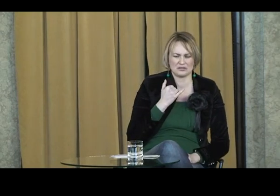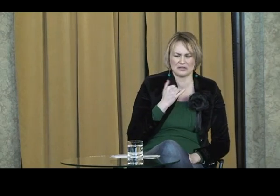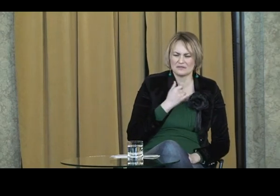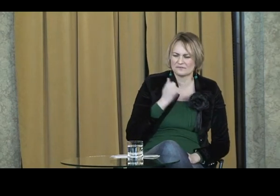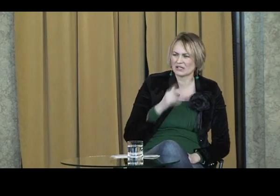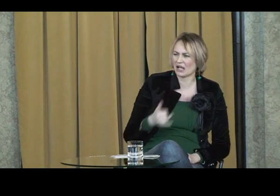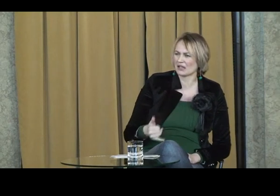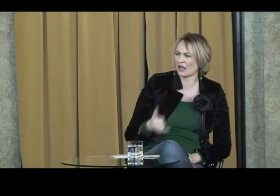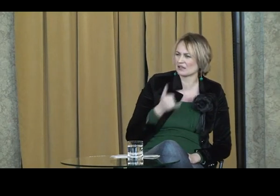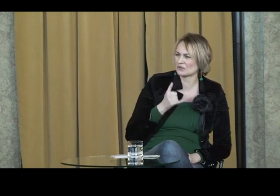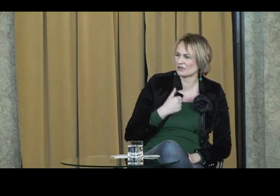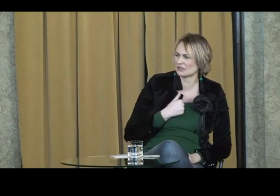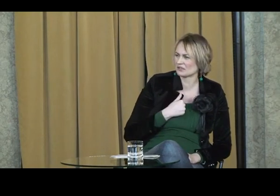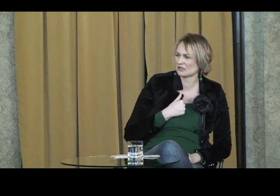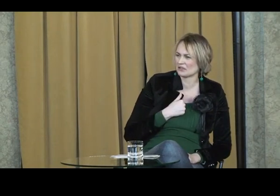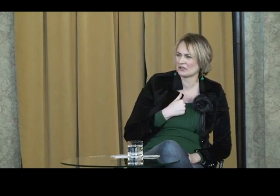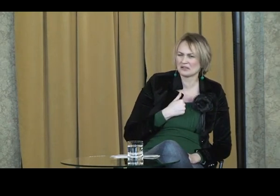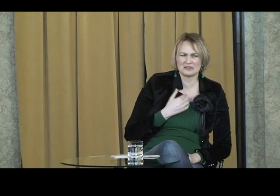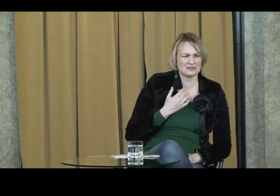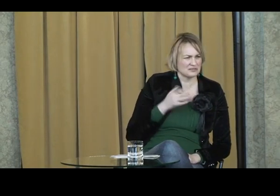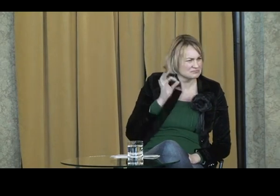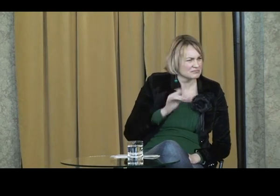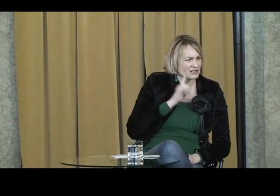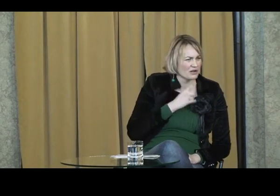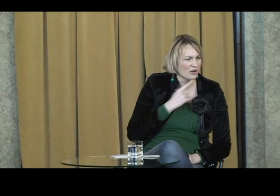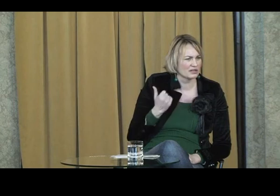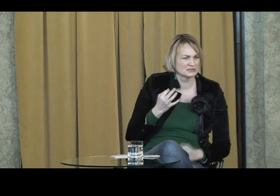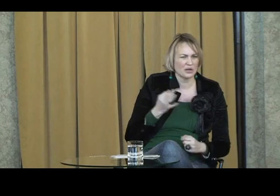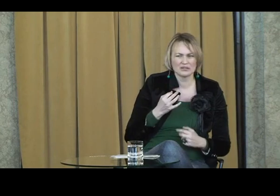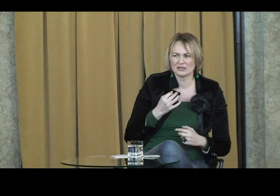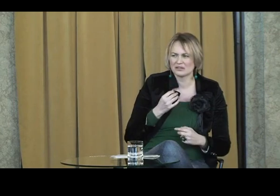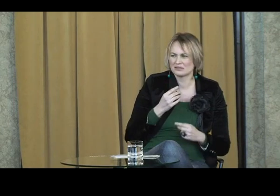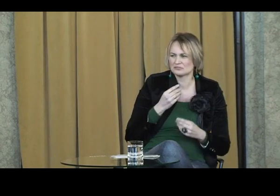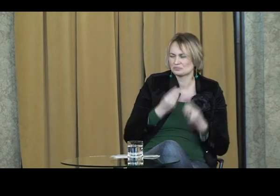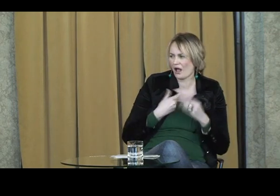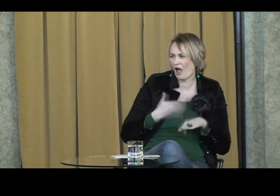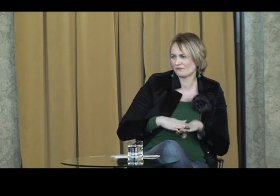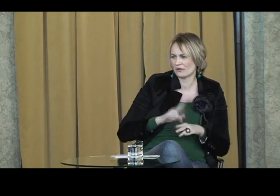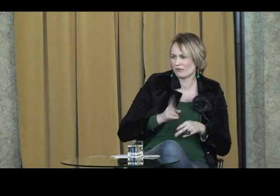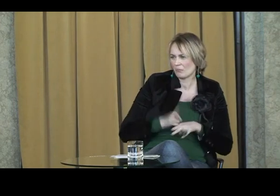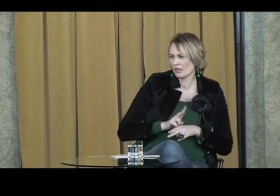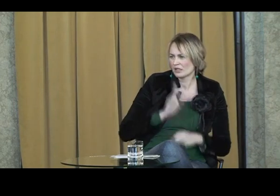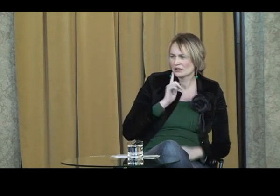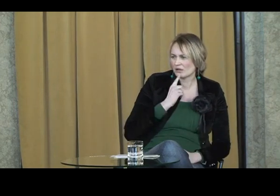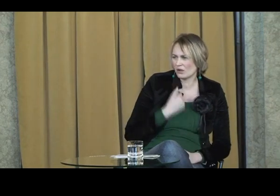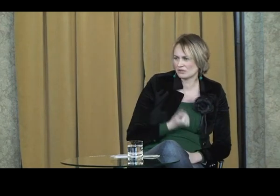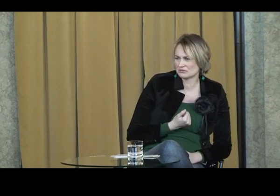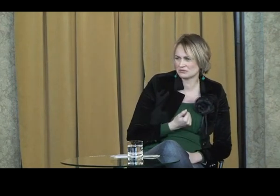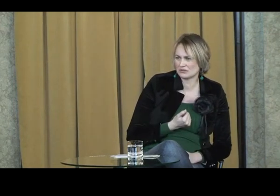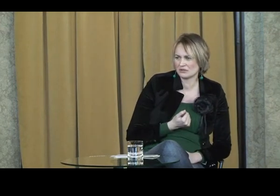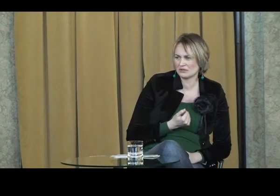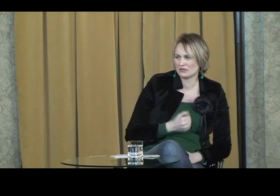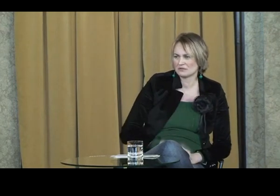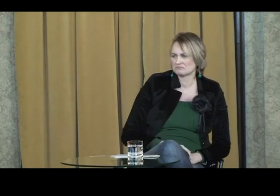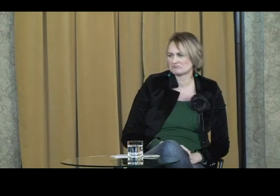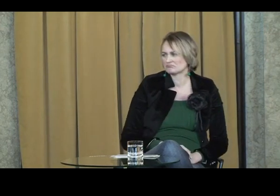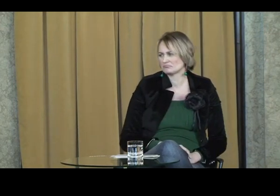ausgemacht. Wie können Sie mich anrufen? War die Antwort. Sind Sie jetzt gehörlos oder schwindeln Sie und sind gar nicht